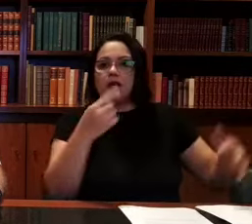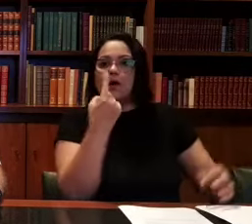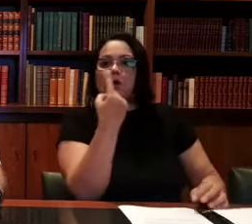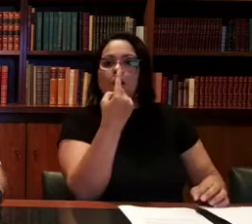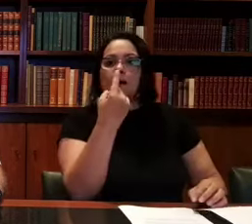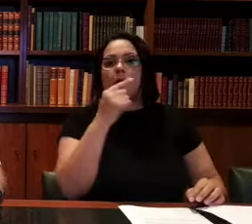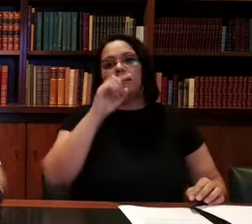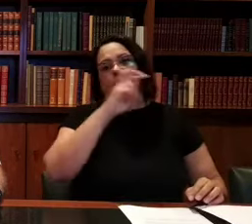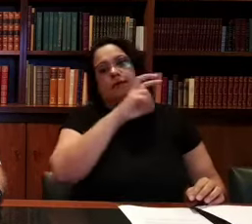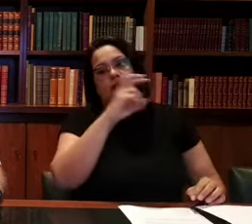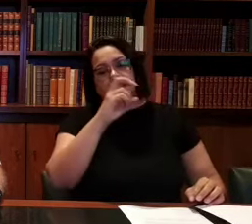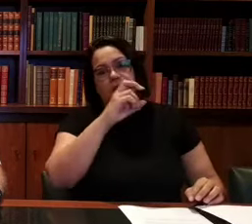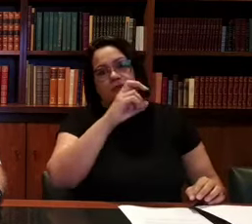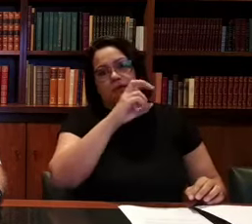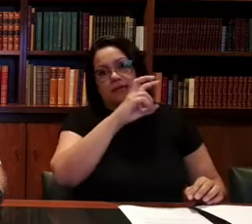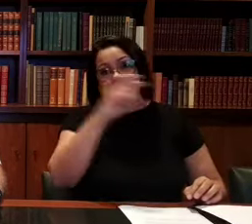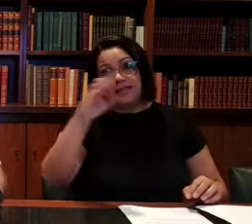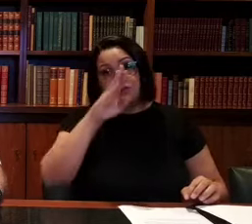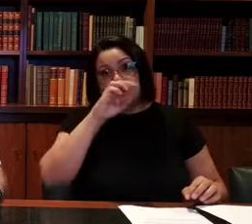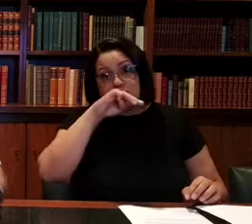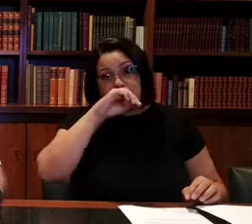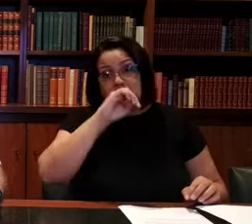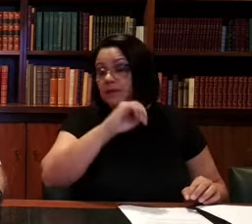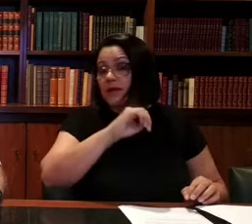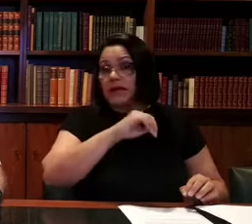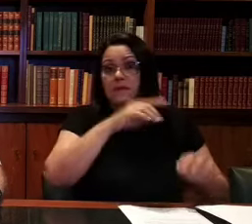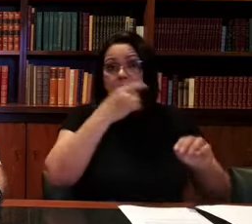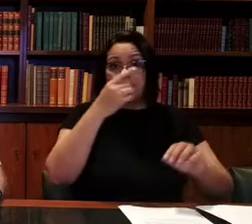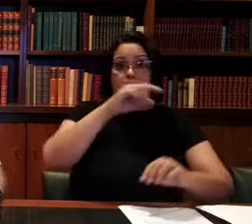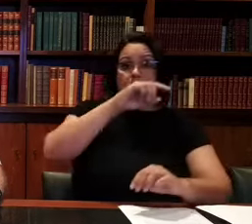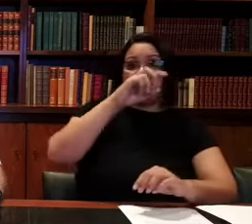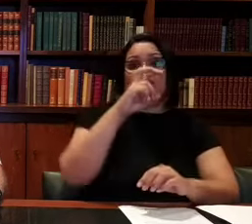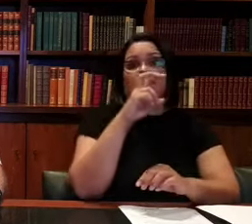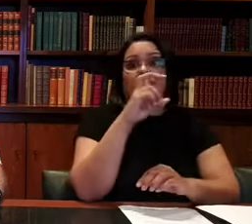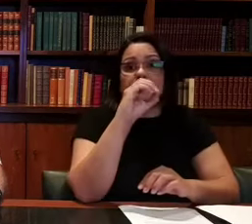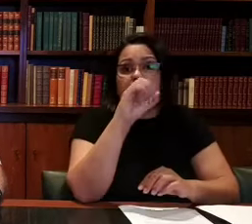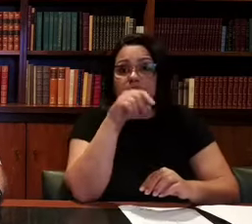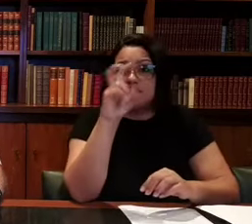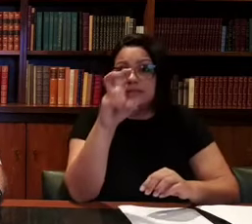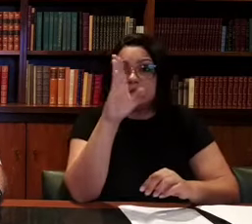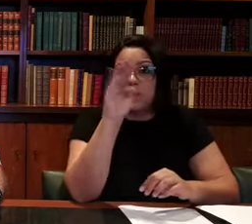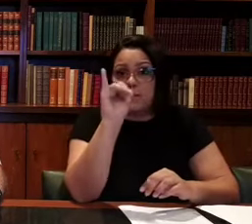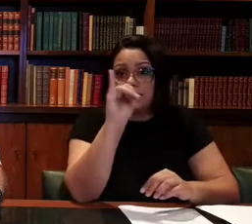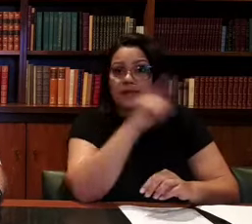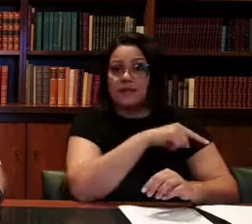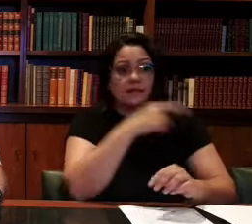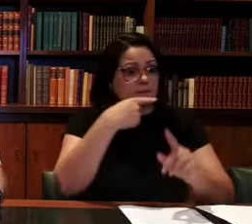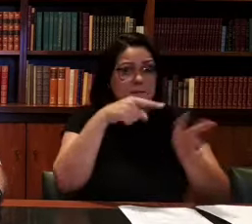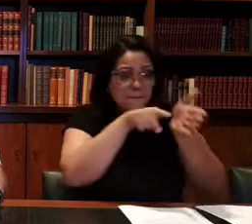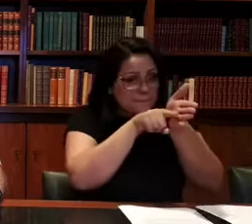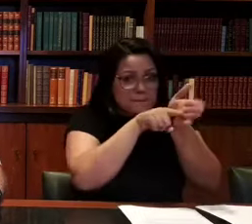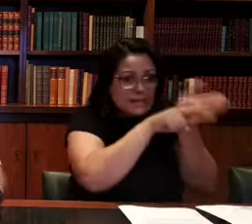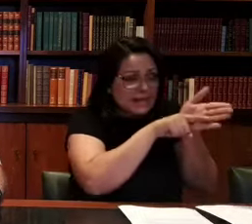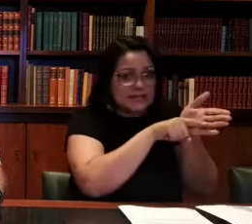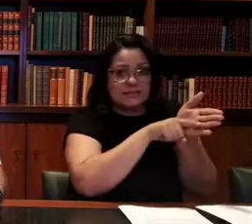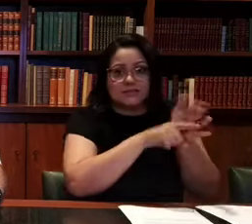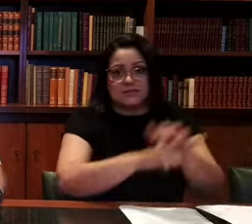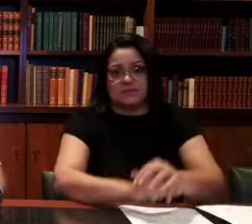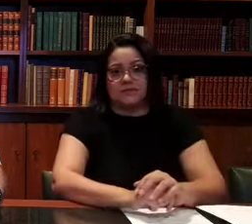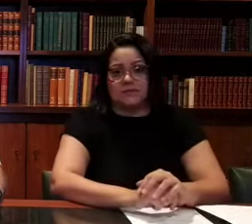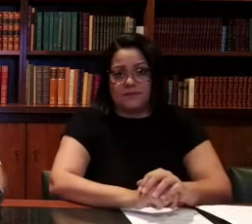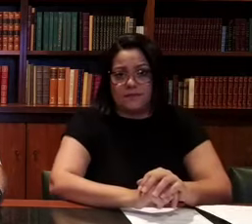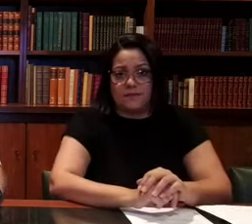esse ano no teu ao longo da história e essa tá estão dando lucro né algumas algumas relações deficitária mas que